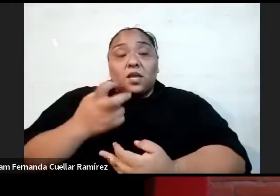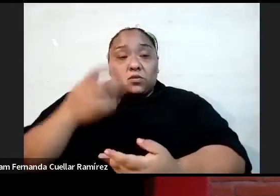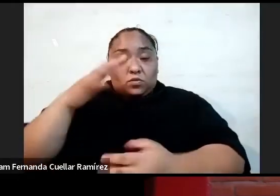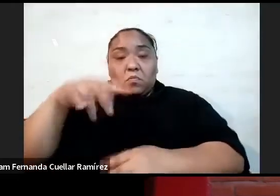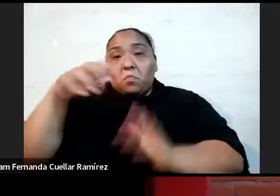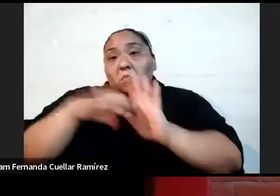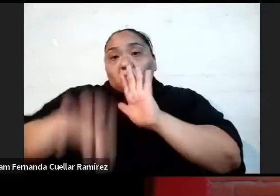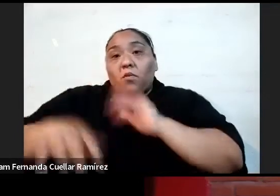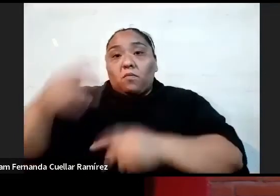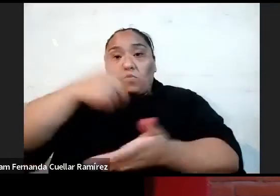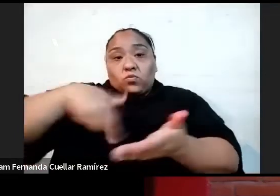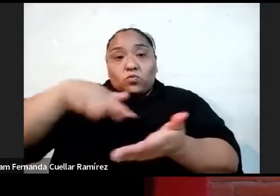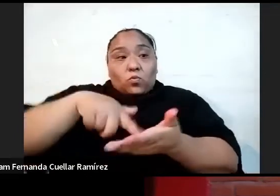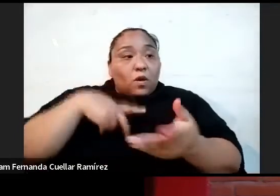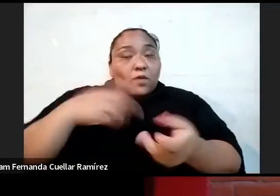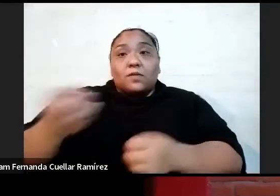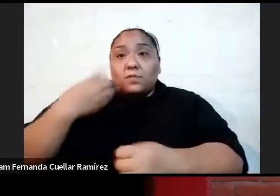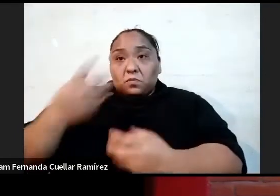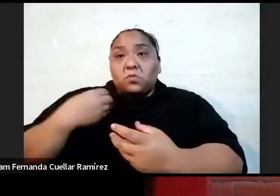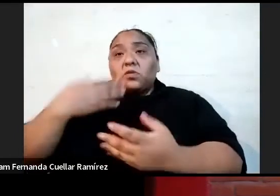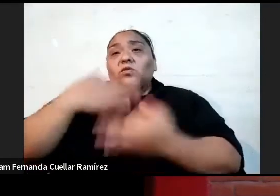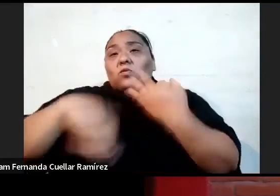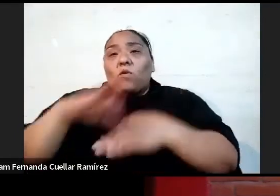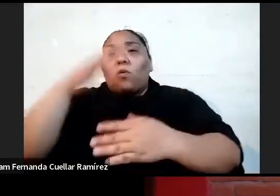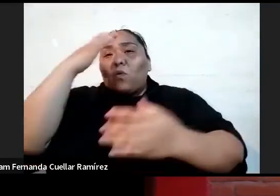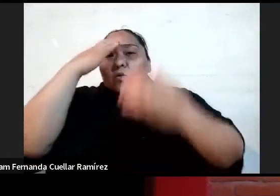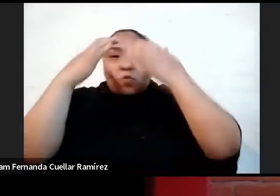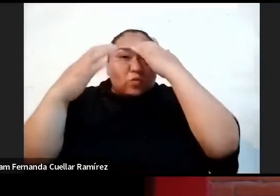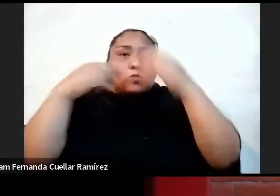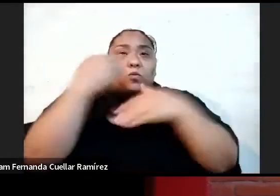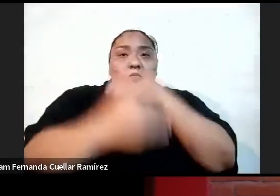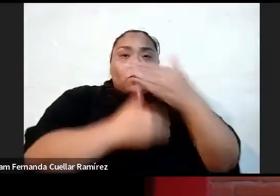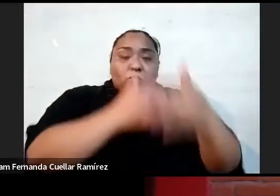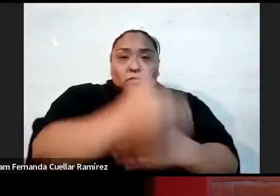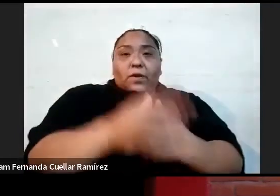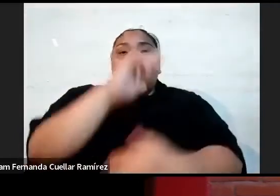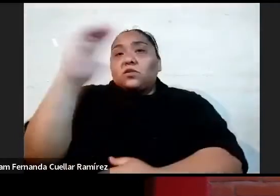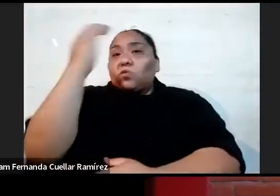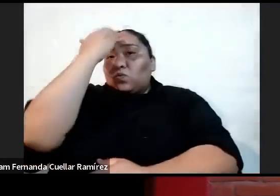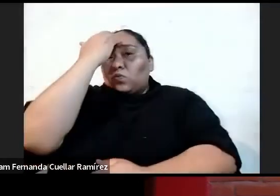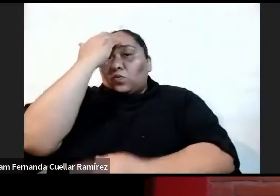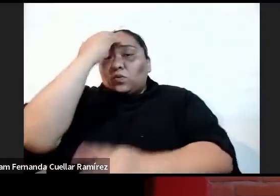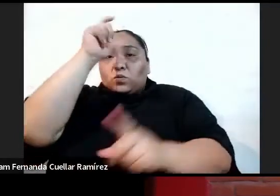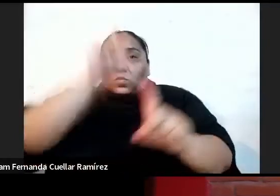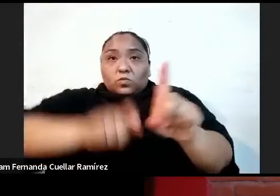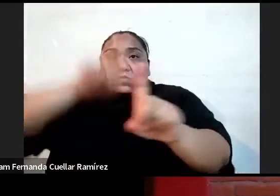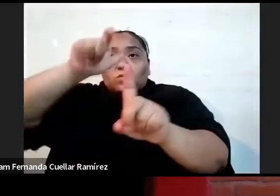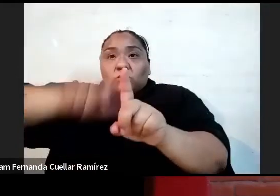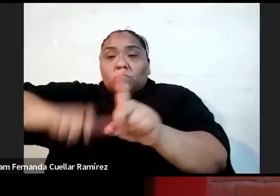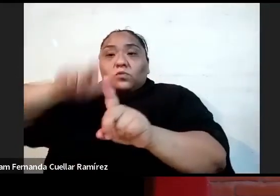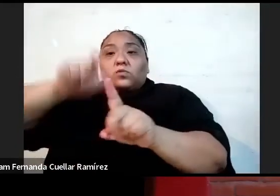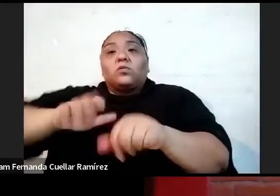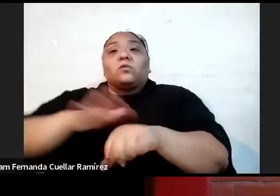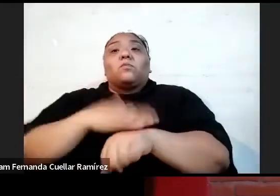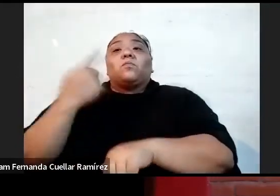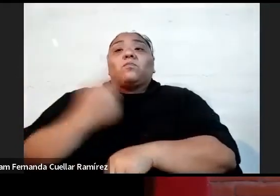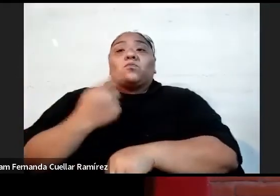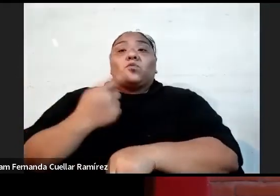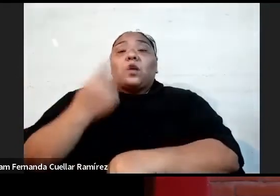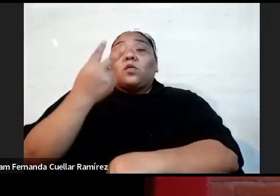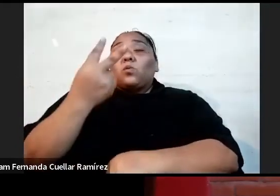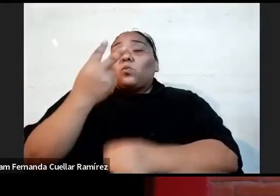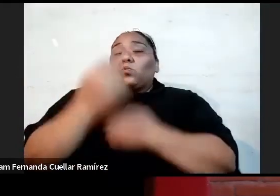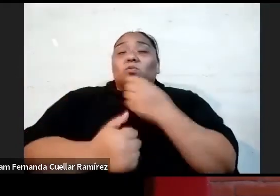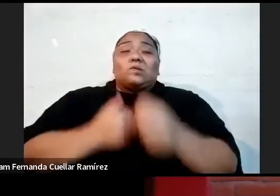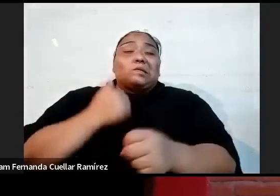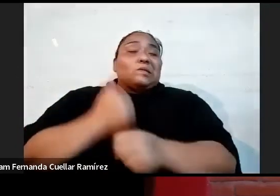para irnos conociendo, ¿no? Todos y reconociéndonos, porque además estos 2 años justamente pues, de encierro